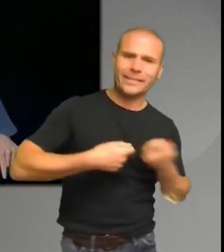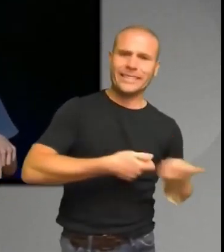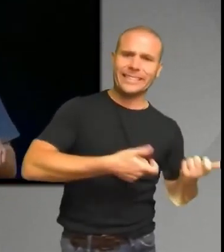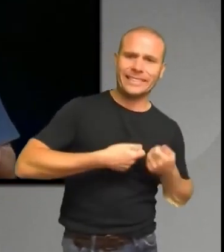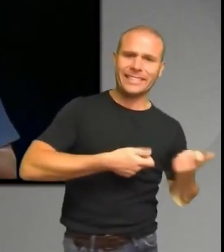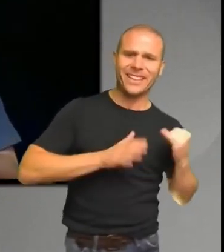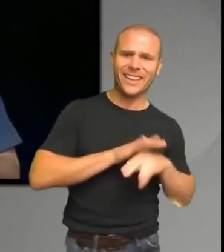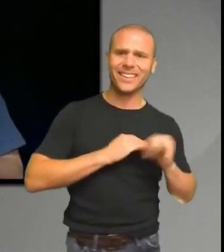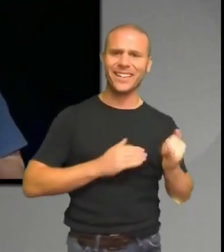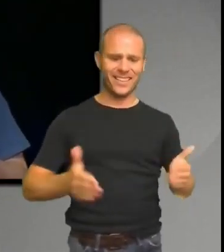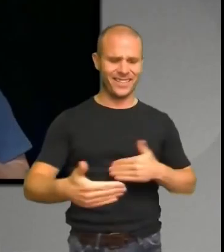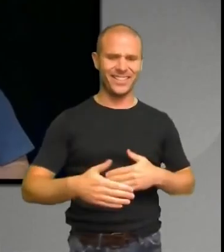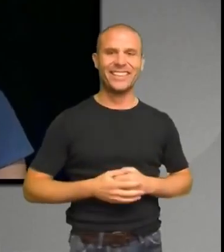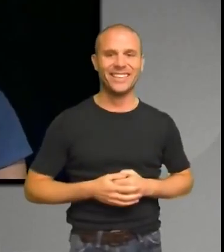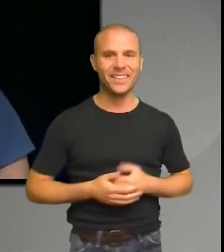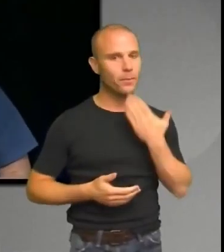Och det var inte själva tanken.